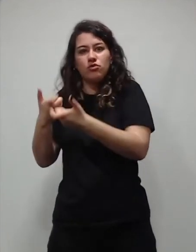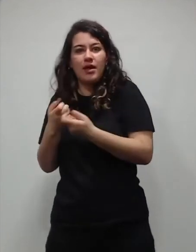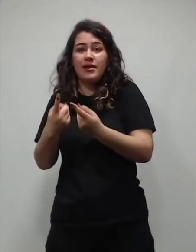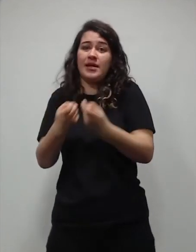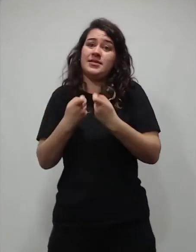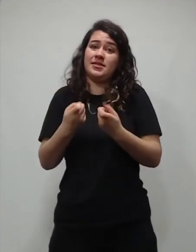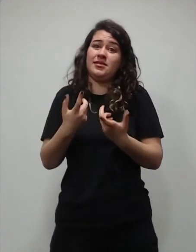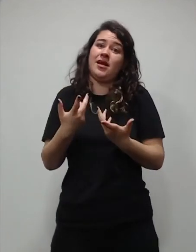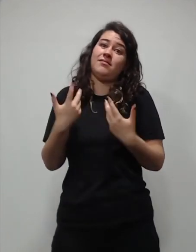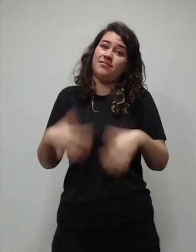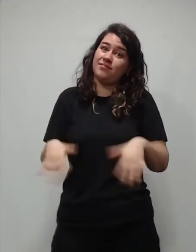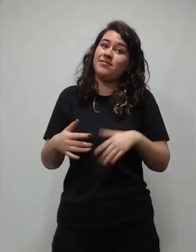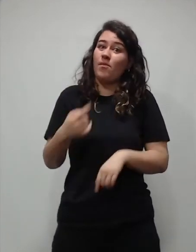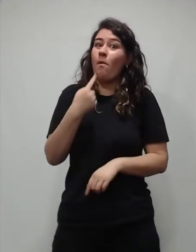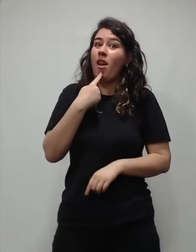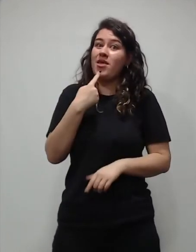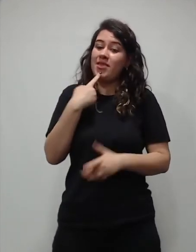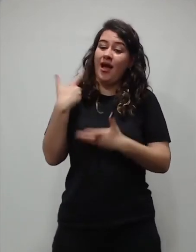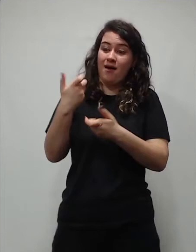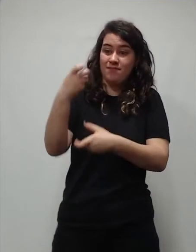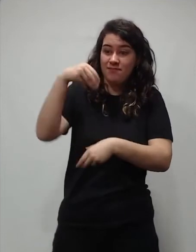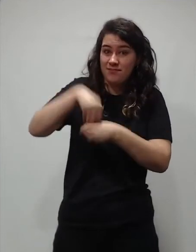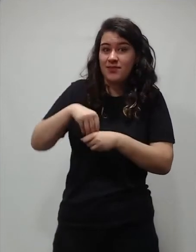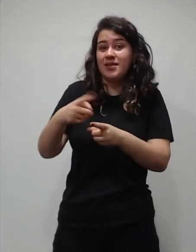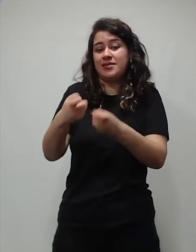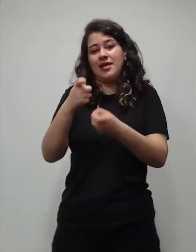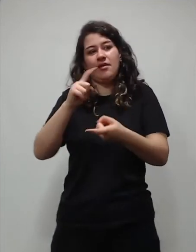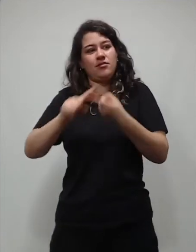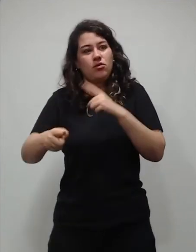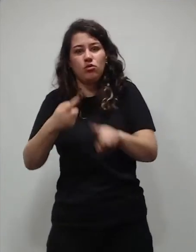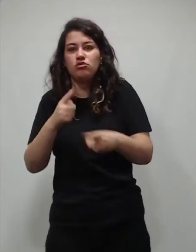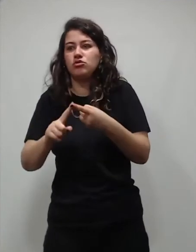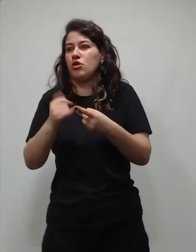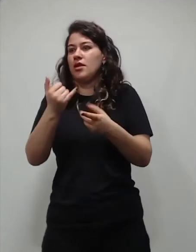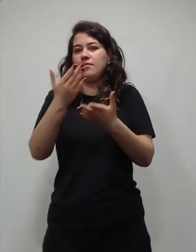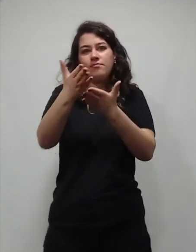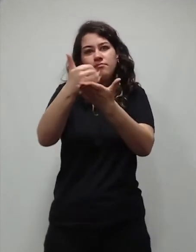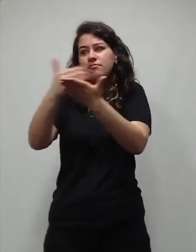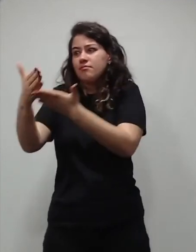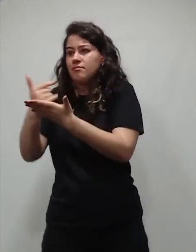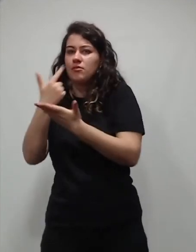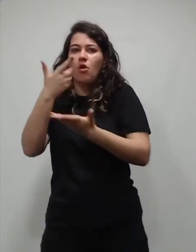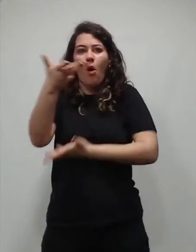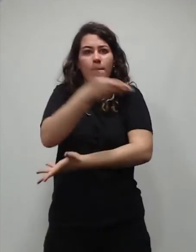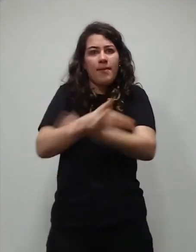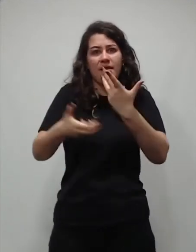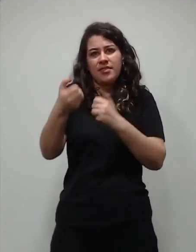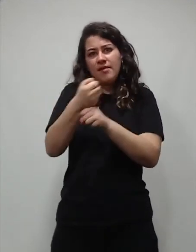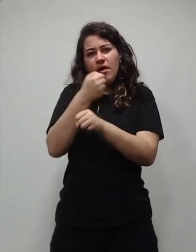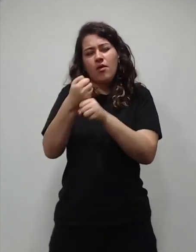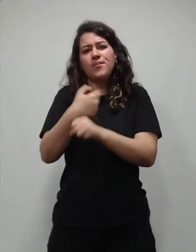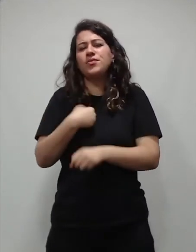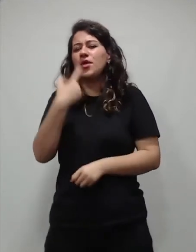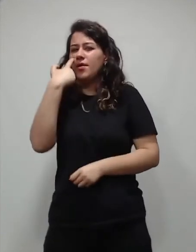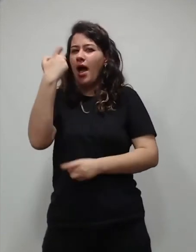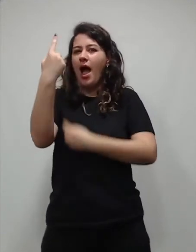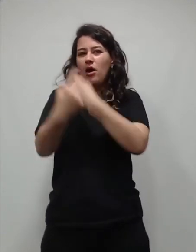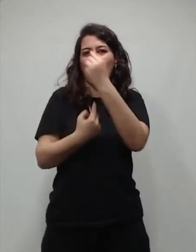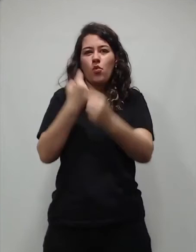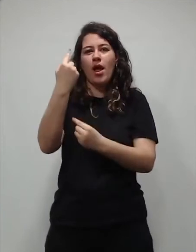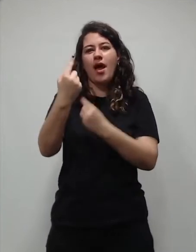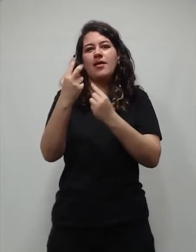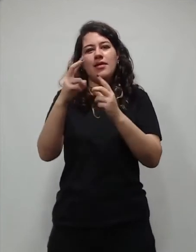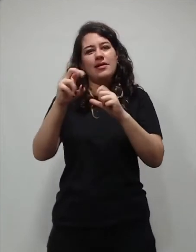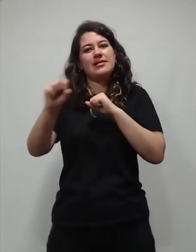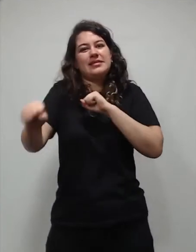voluntad política, implica recursos, implica coordinaciones territoriales. Bueno, vamos a identificar algunas de